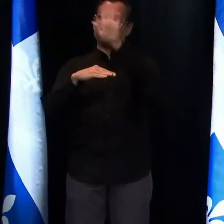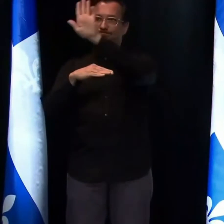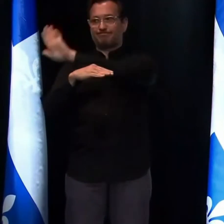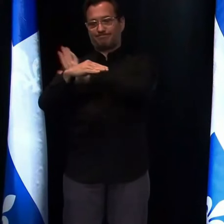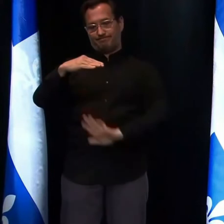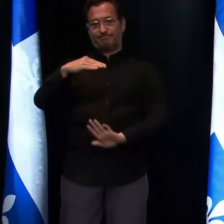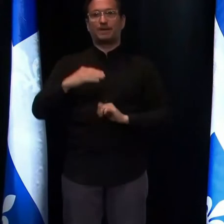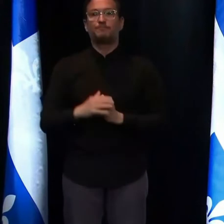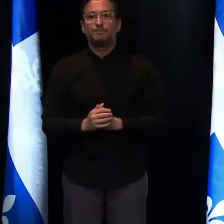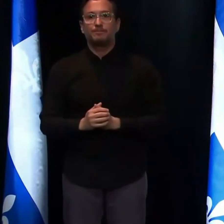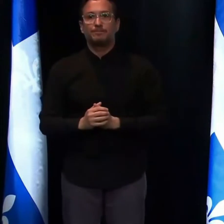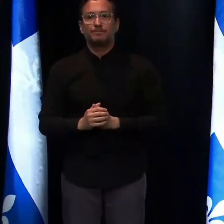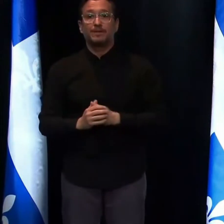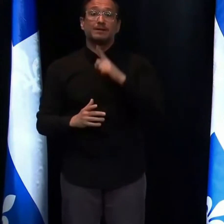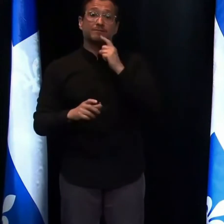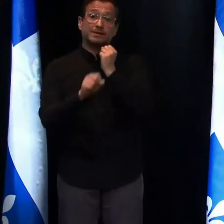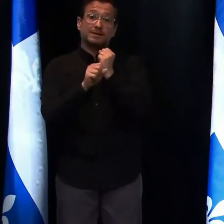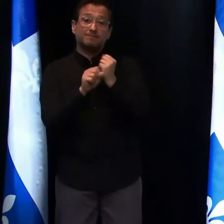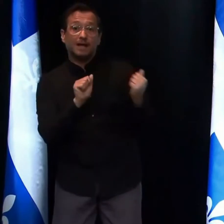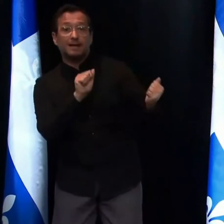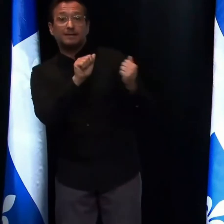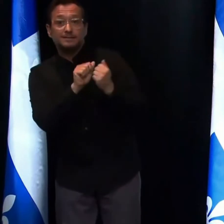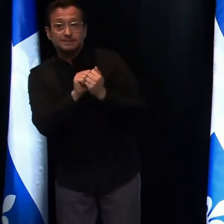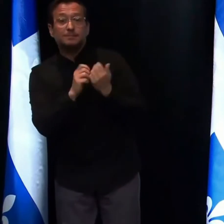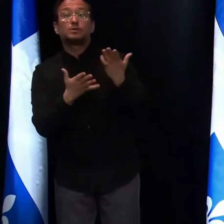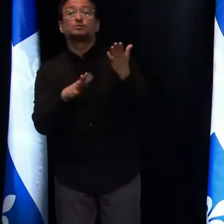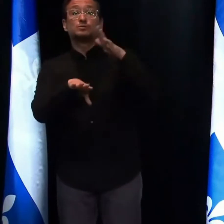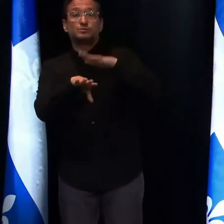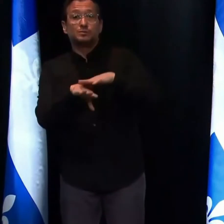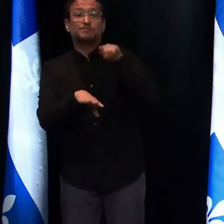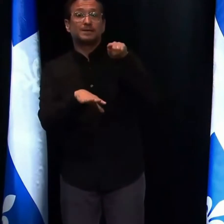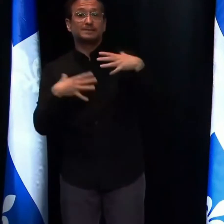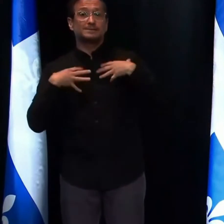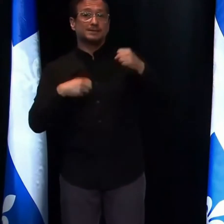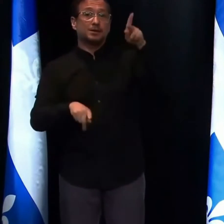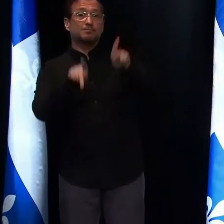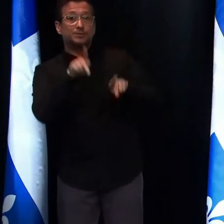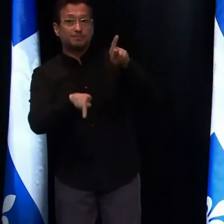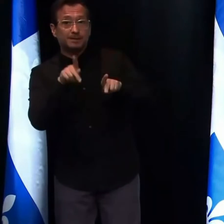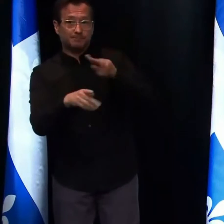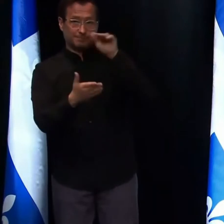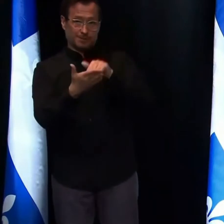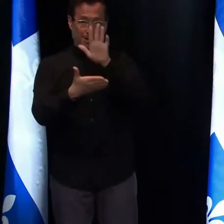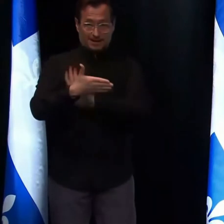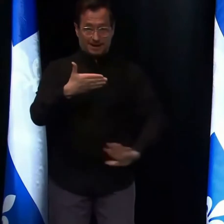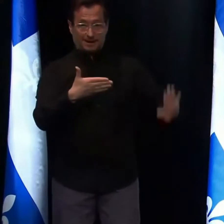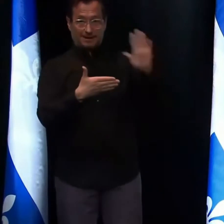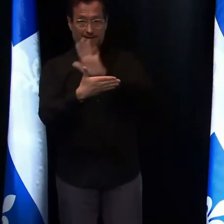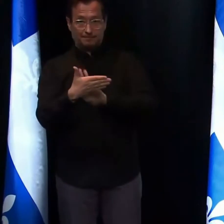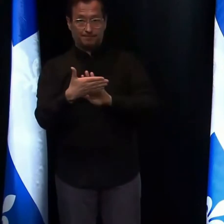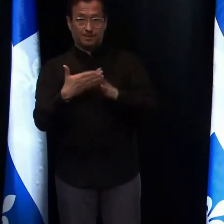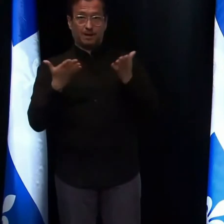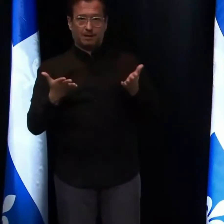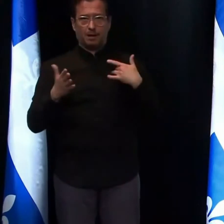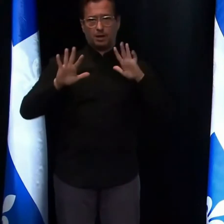leur apprentissage et ça paraît. On est très fiers de ce que vous pouvez faire. Alors, avant de vous laisser avec ce que